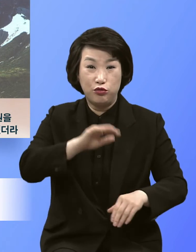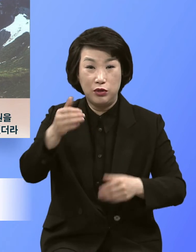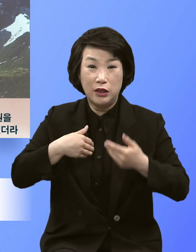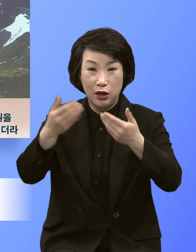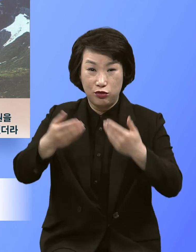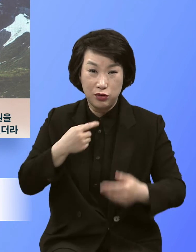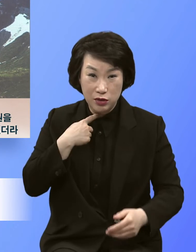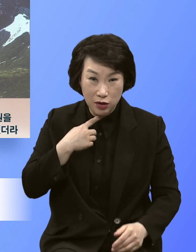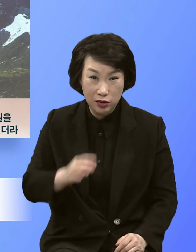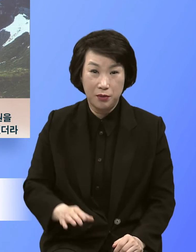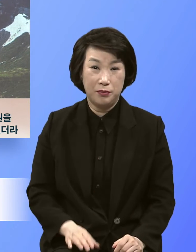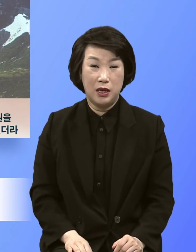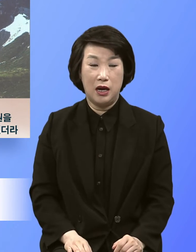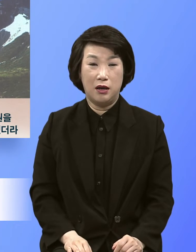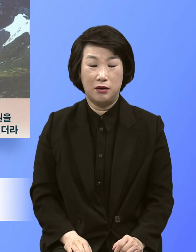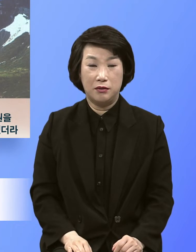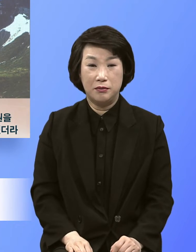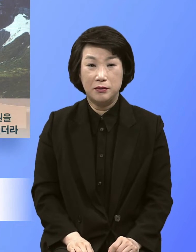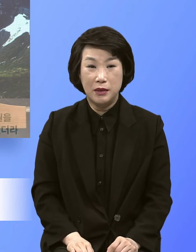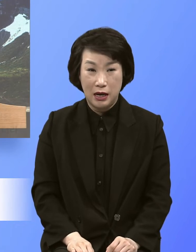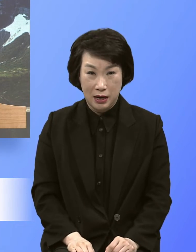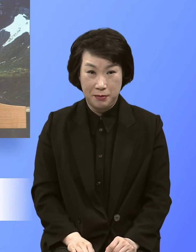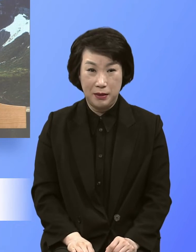일이 없음이니라 하였더라.